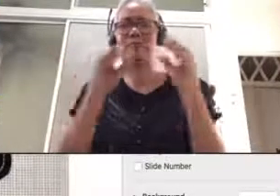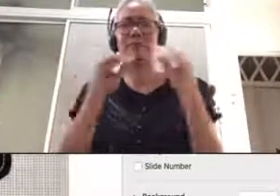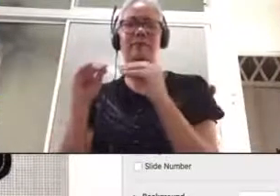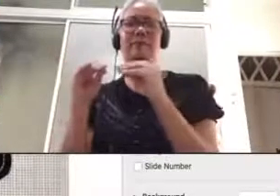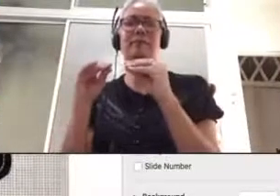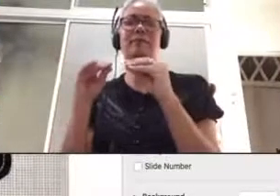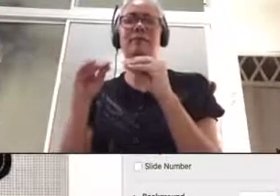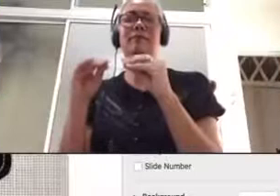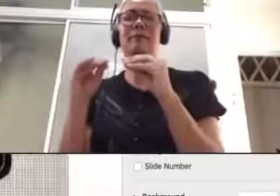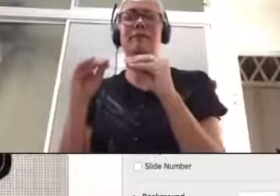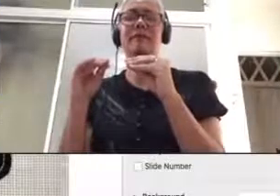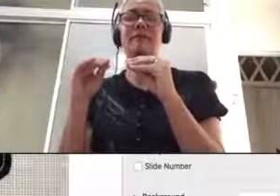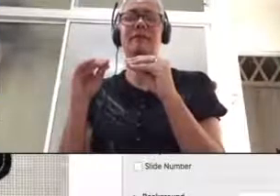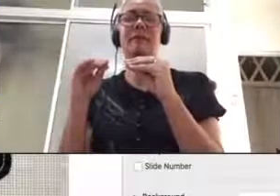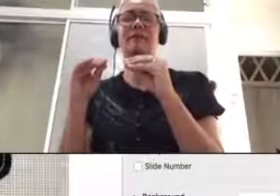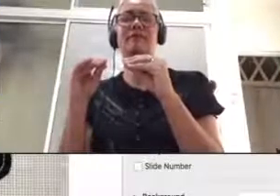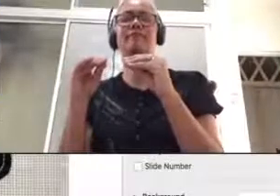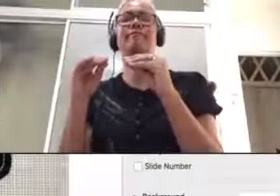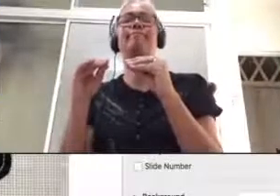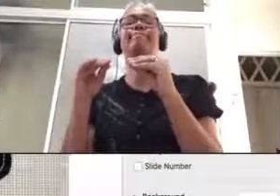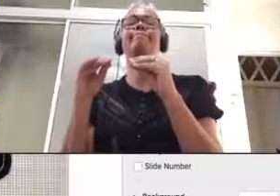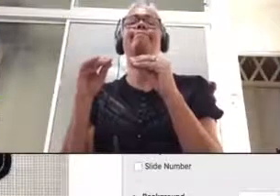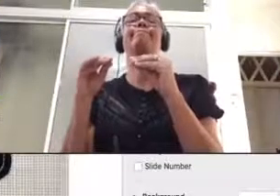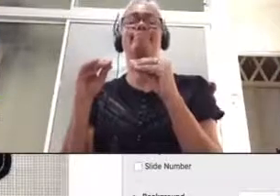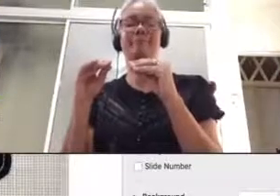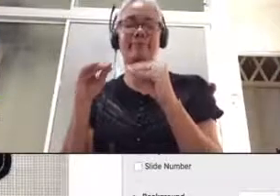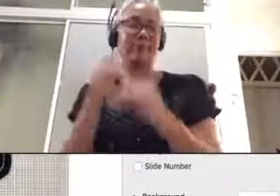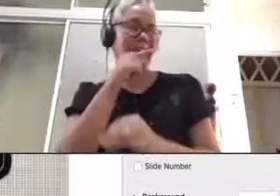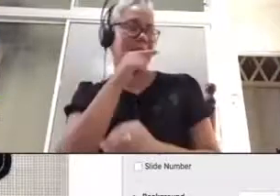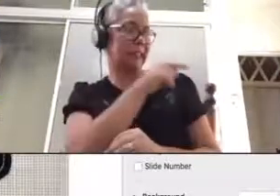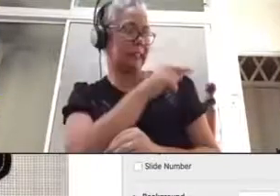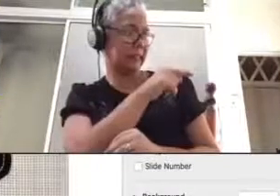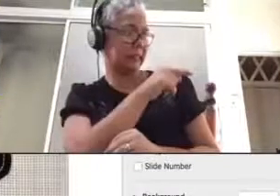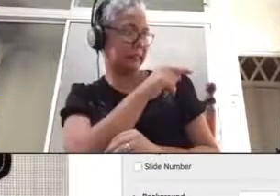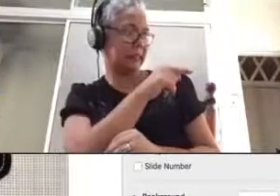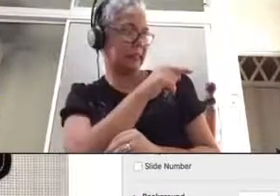Apágame el celular. Hasta que comprende que no es Cuadrito el que tiene que cambiar.